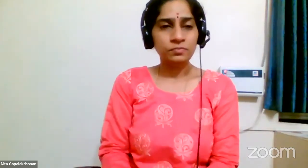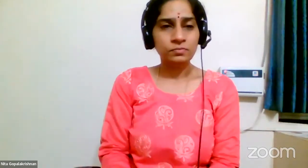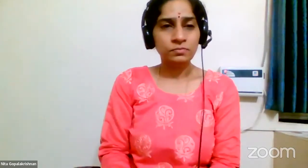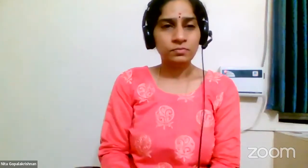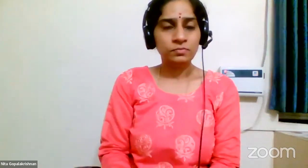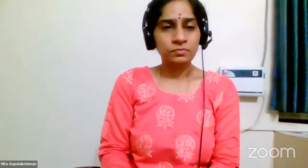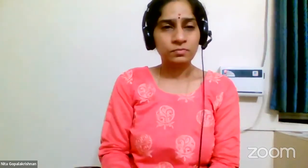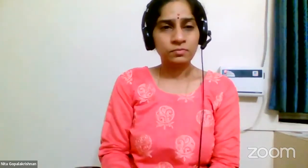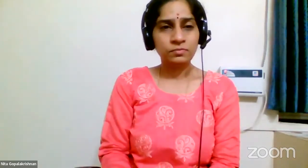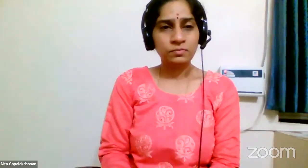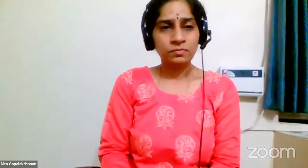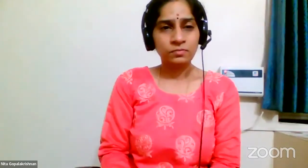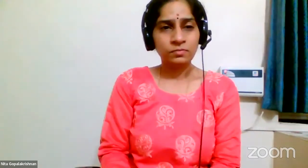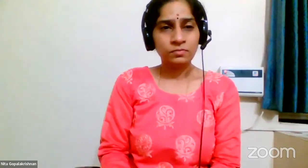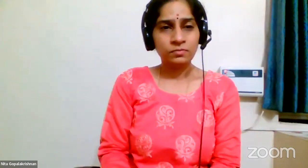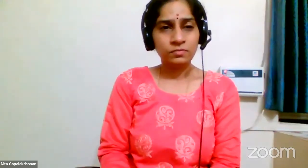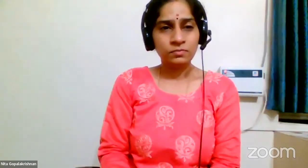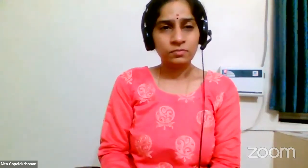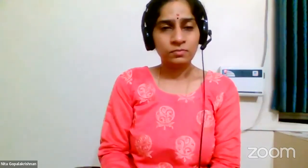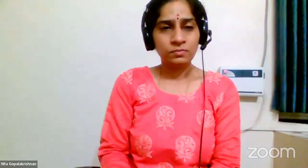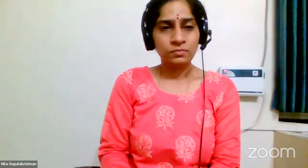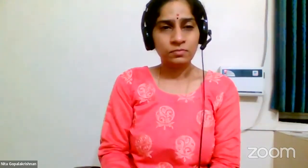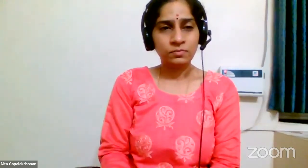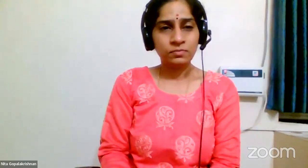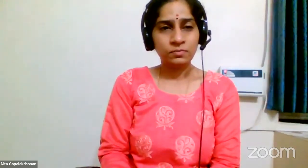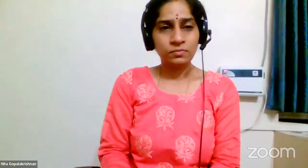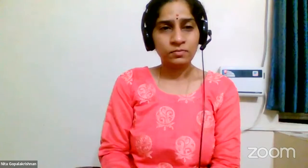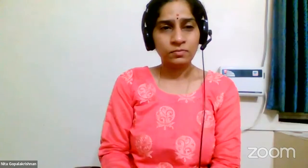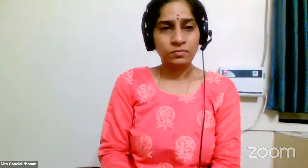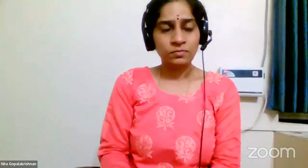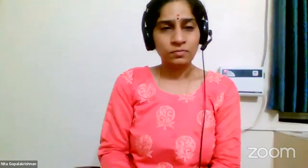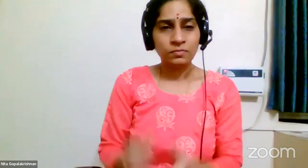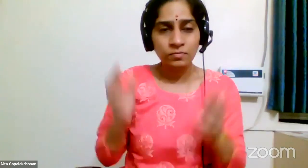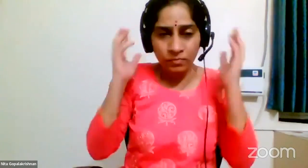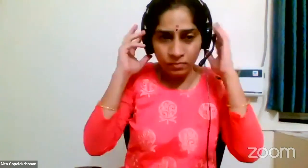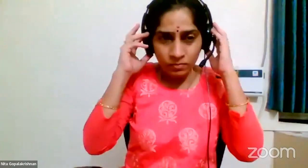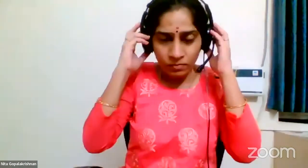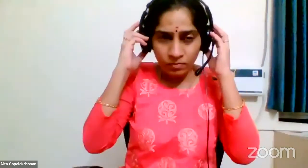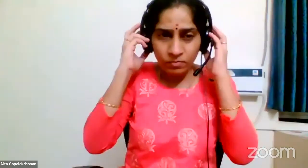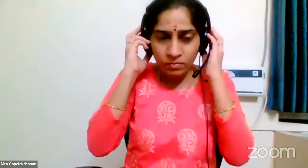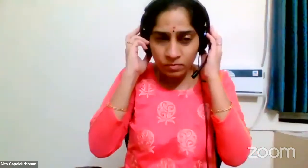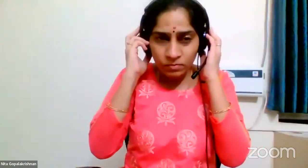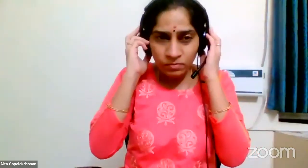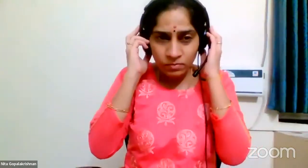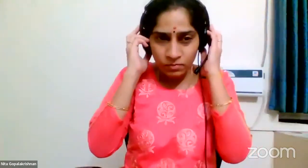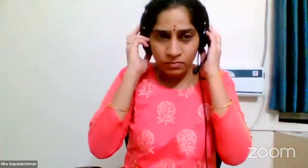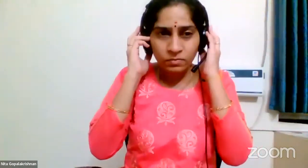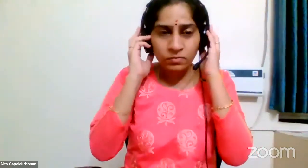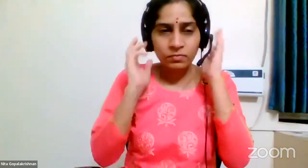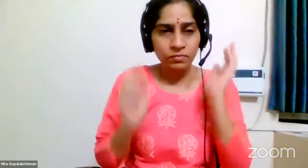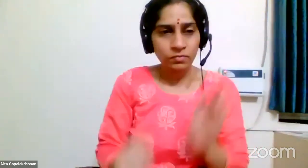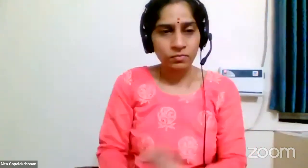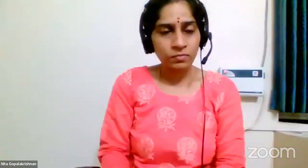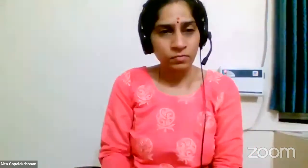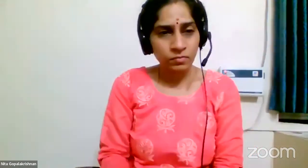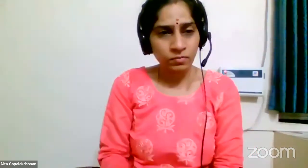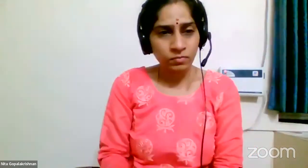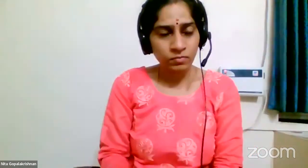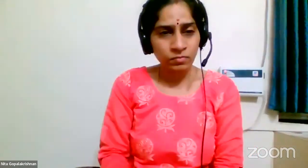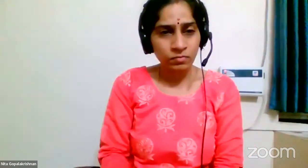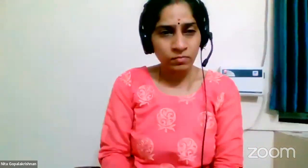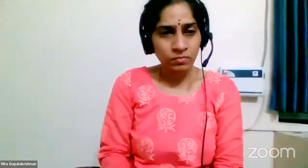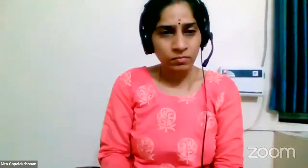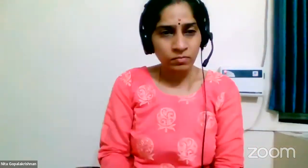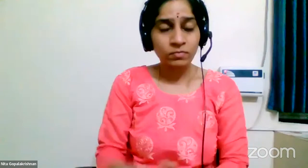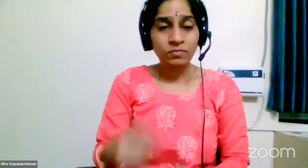गुरु की ग्लोरिफिकेशन में गुरु को ग्लोरिफाई करते हुए वो ऐसा लिखते हैं कि जिसके ऊपर गुरु